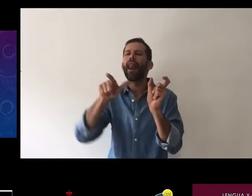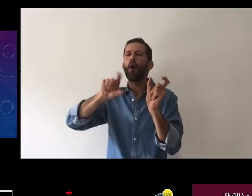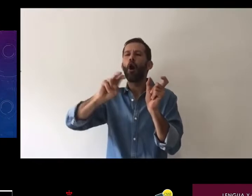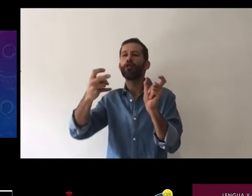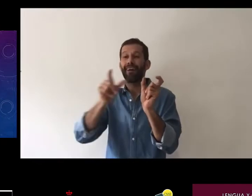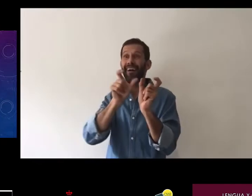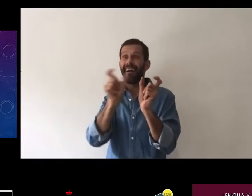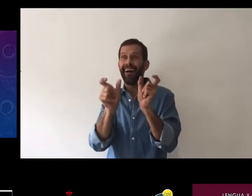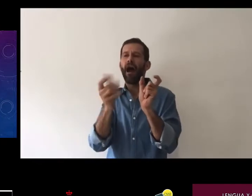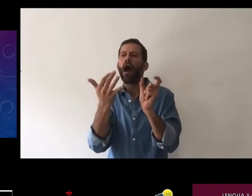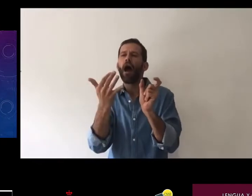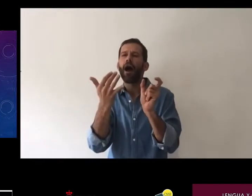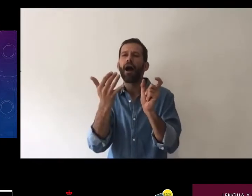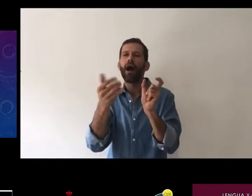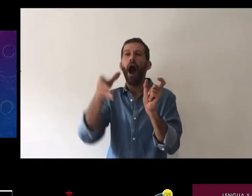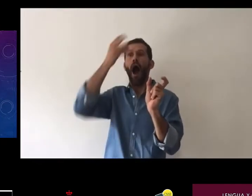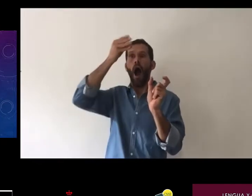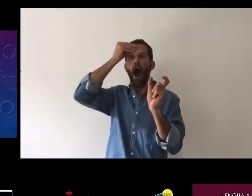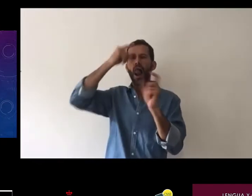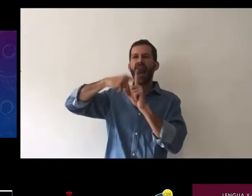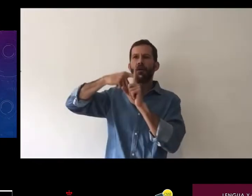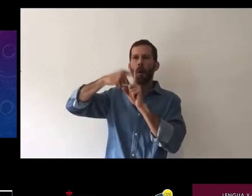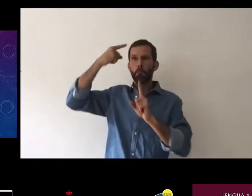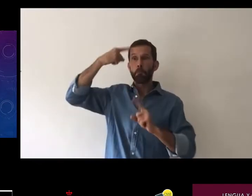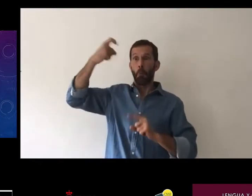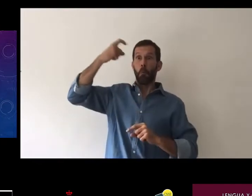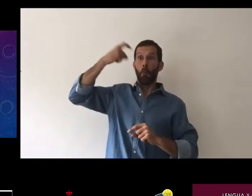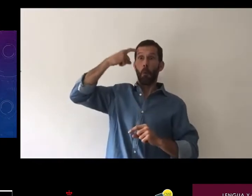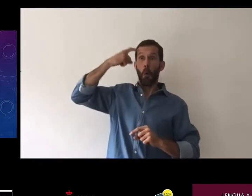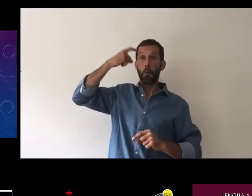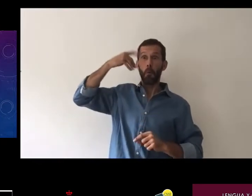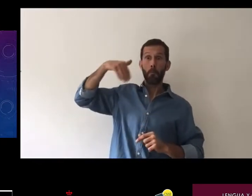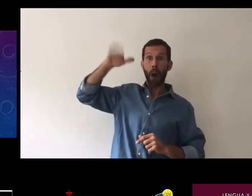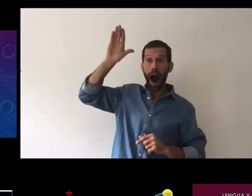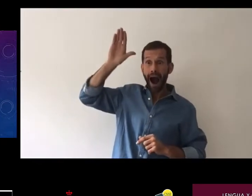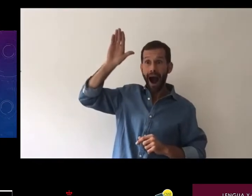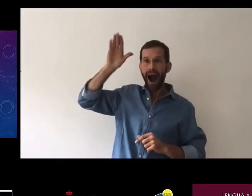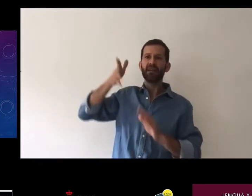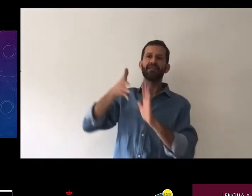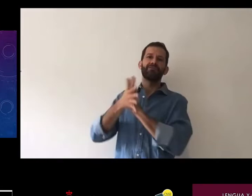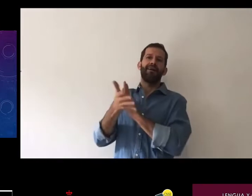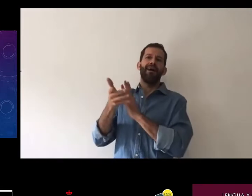la palabra aprendida en la segunda lengua.